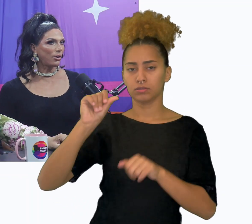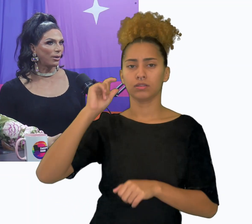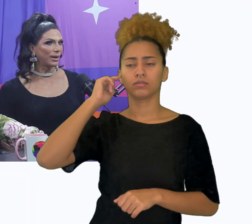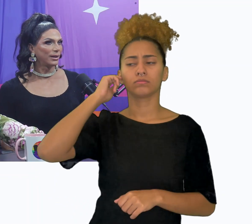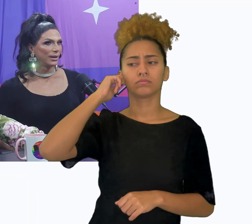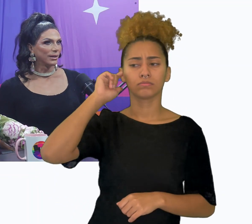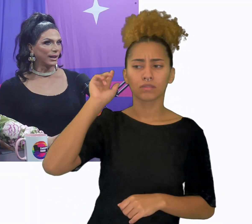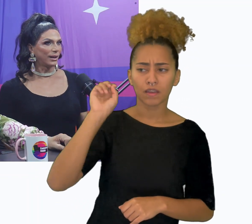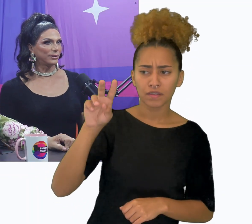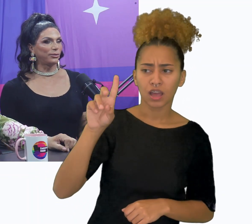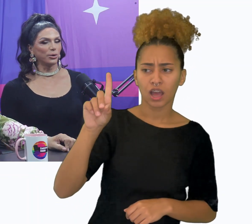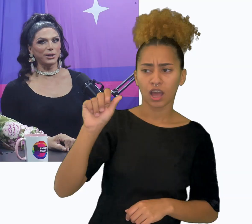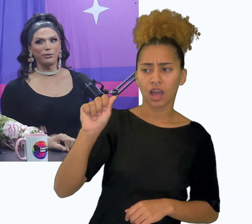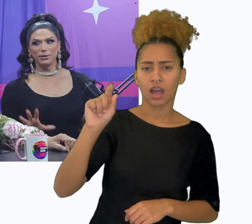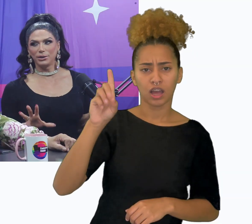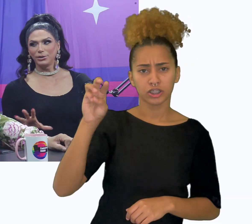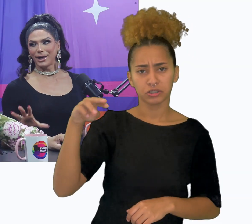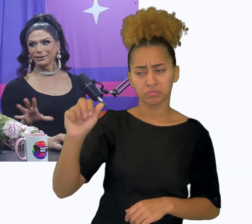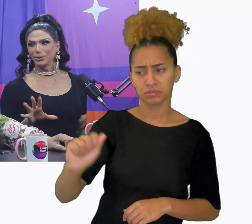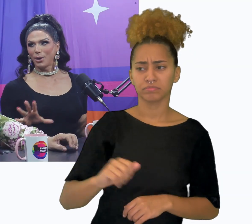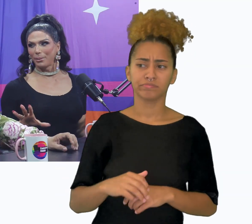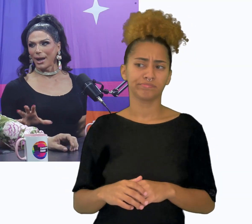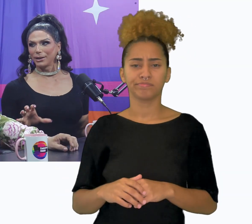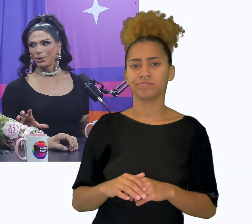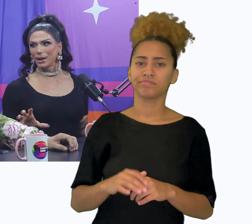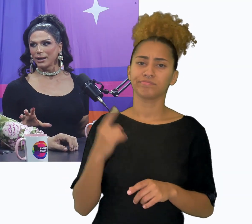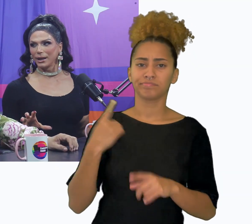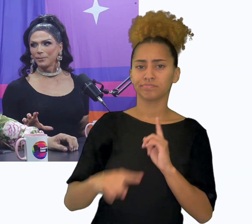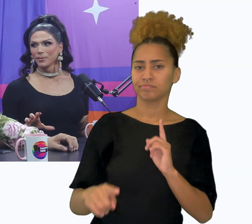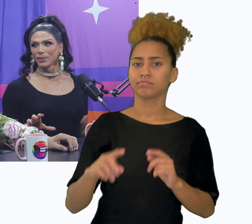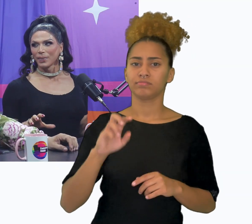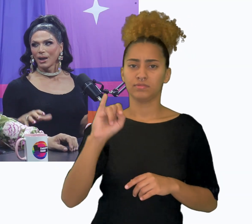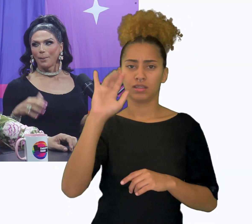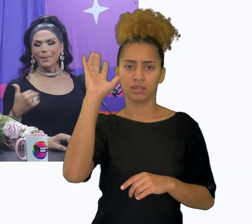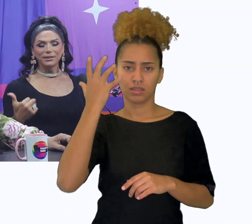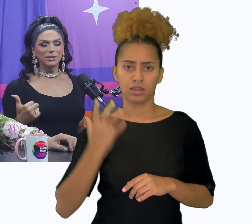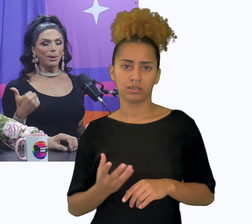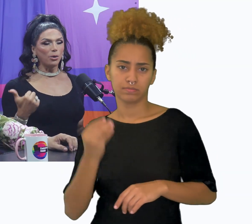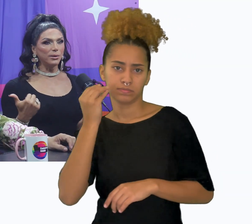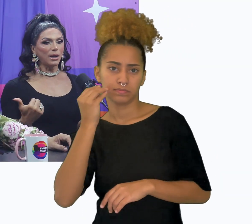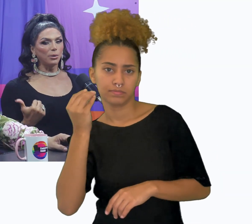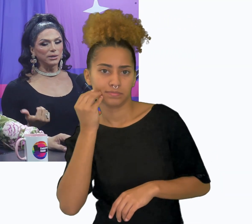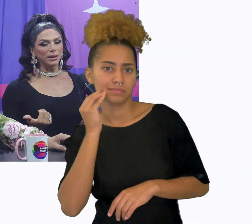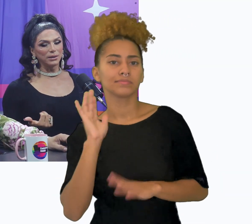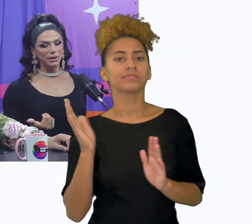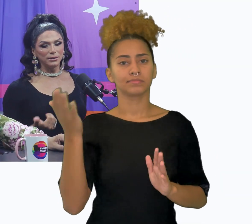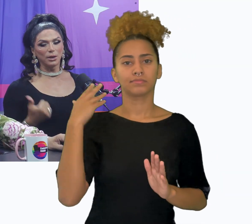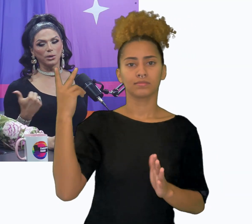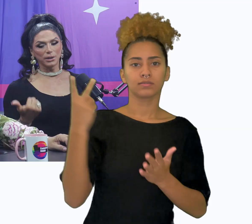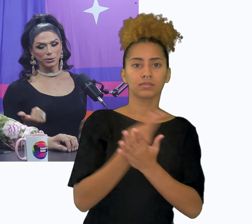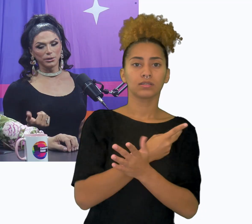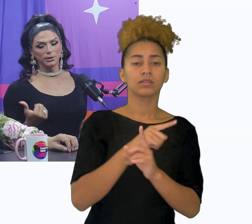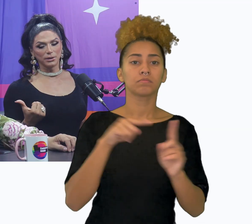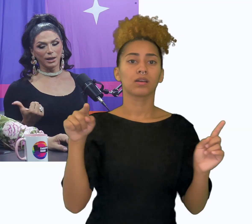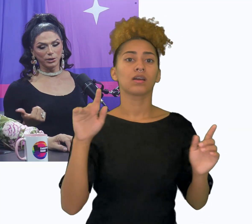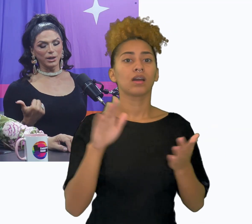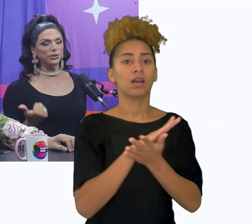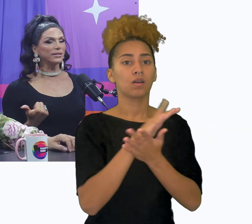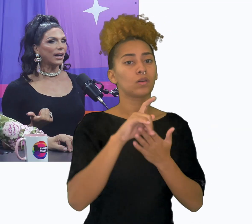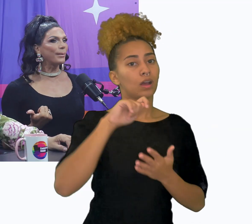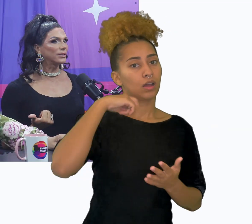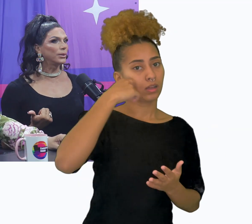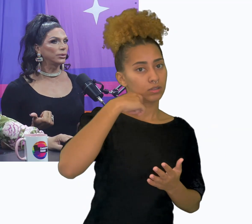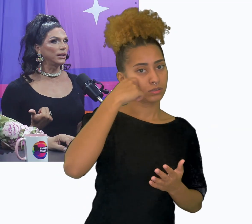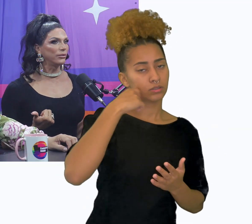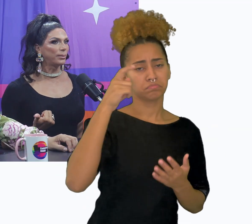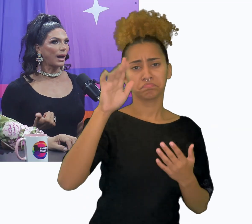de outra forma, né? Se fosse talvez, está entrando numa praia que não é a dela. Mas assim, para algumas atrizes, alguns atores, a gente já